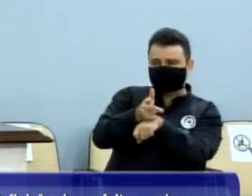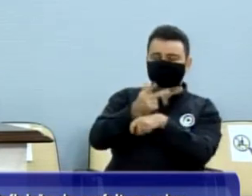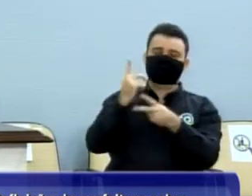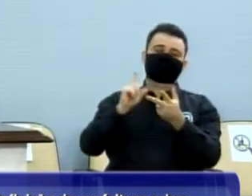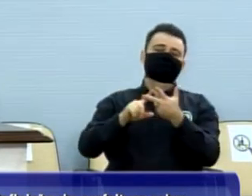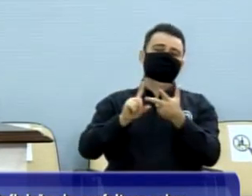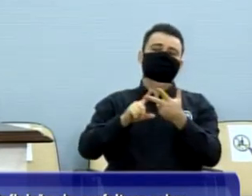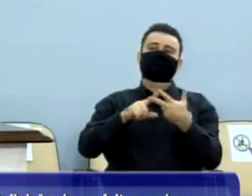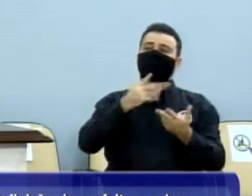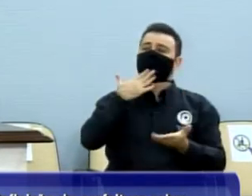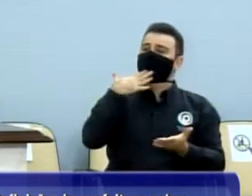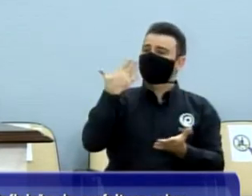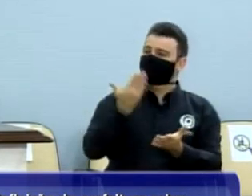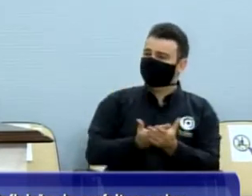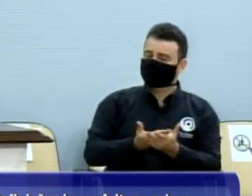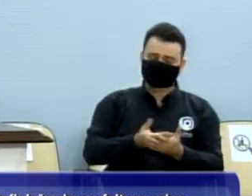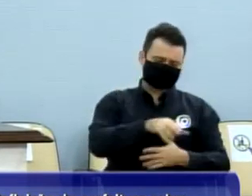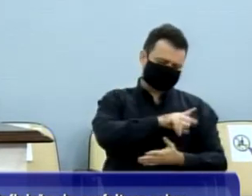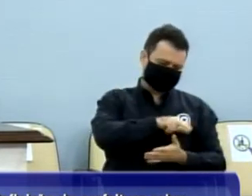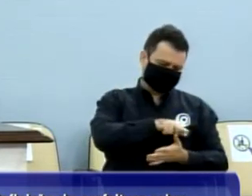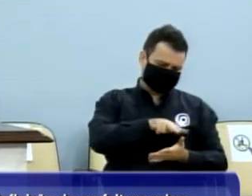suficiente para que